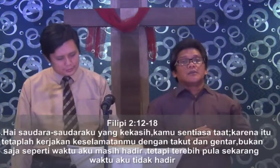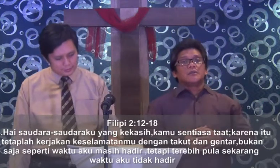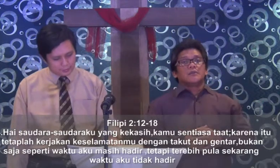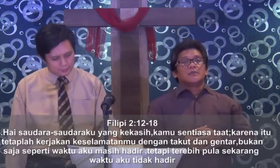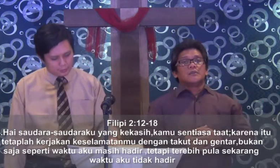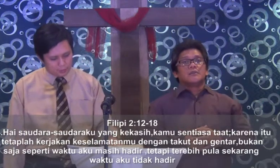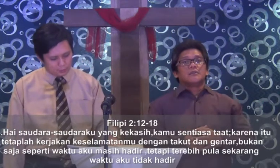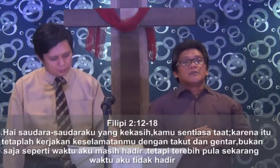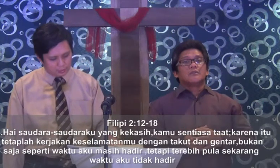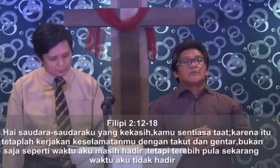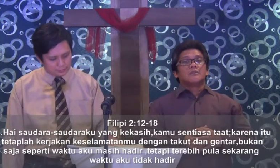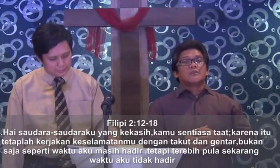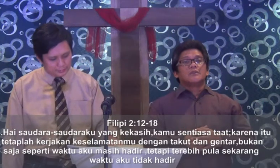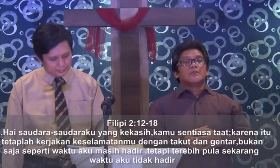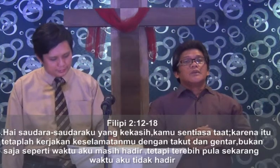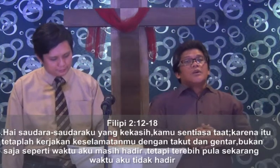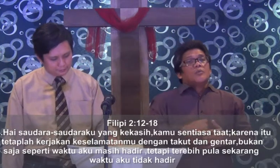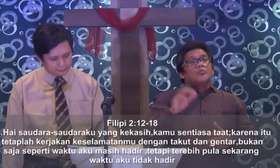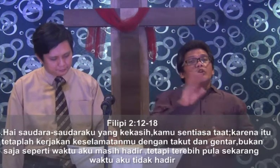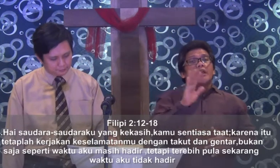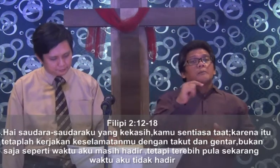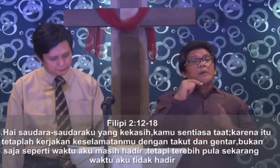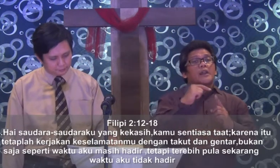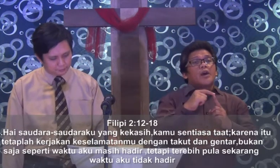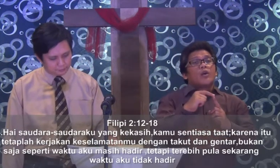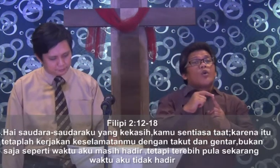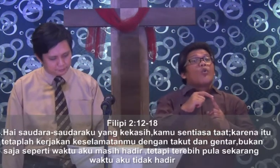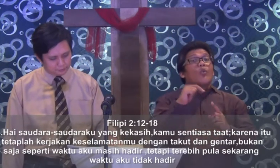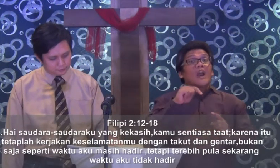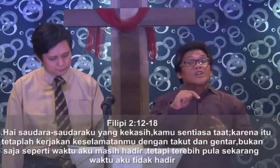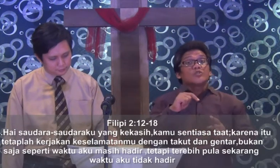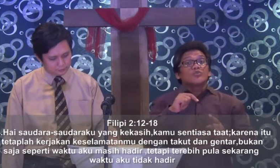Bukan saja seperti waktu aku masih hadir,